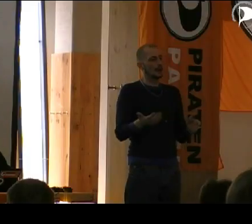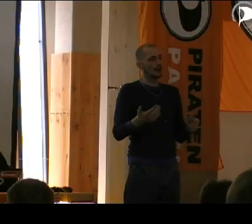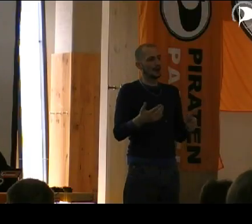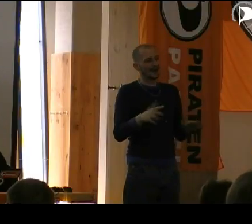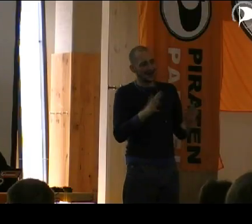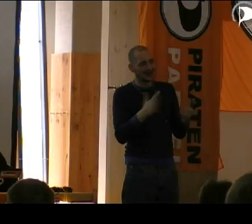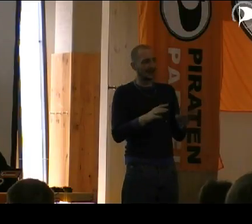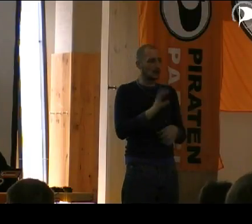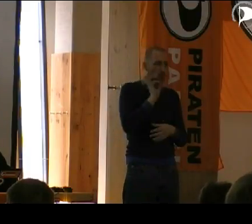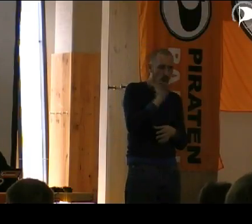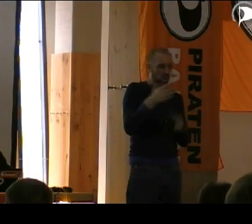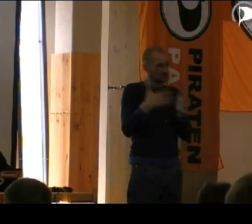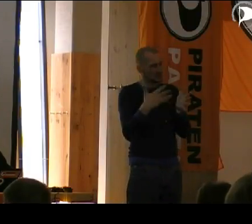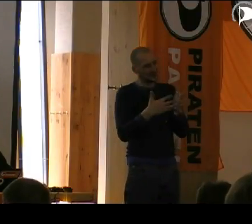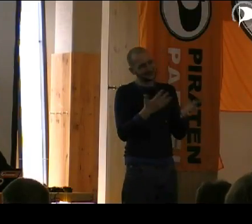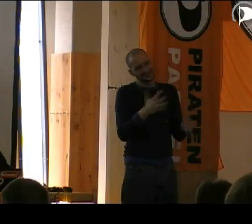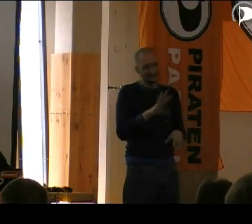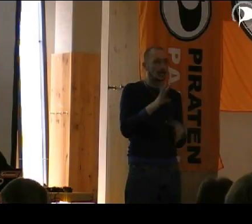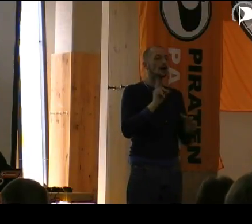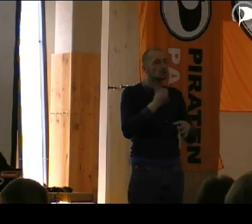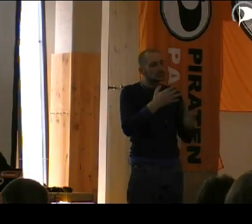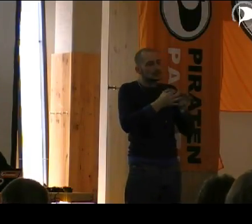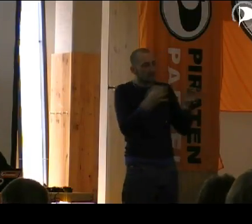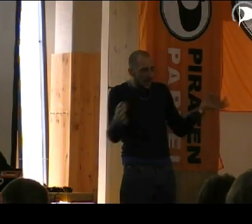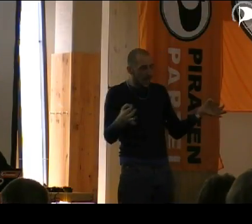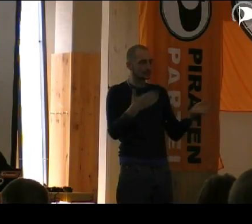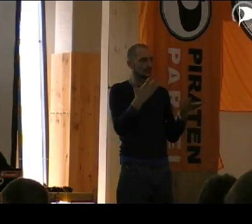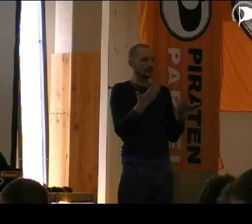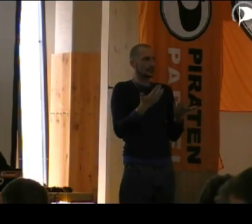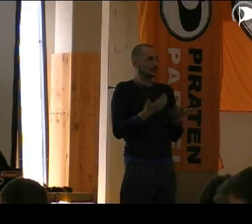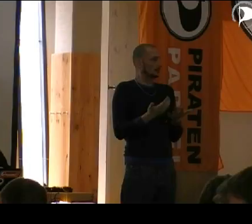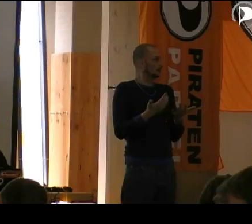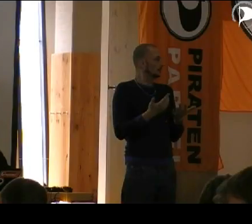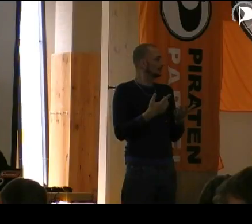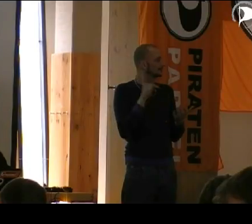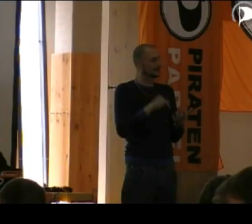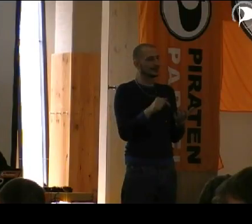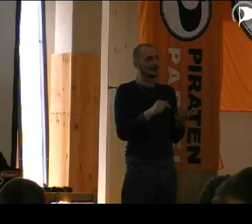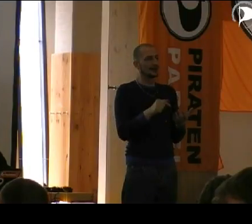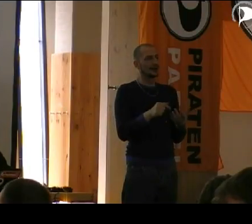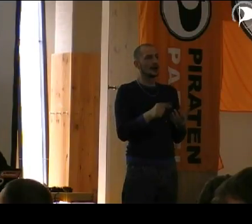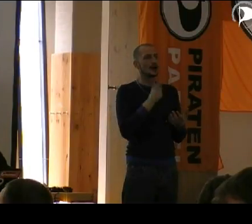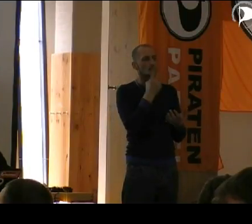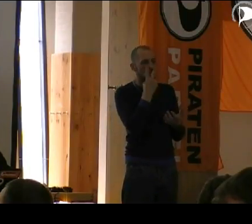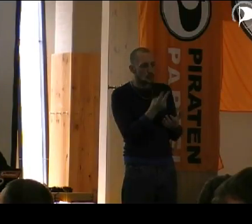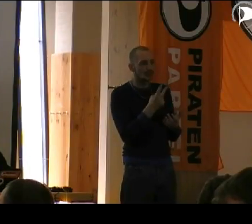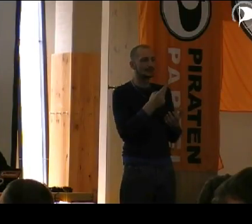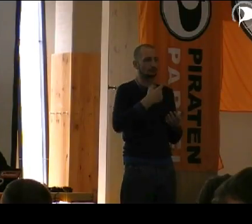alles immer irgendwo in zukunft müssen wir schon da ein team das in der spanischen dorfes in allen bereichen